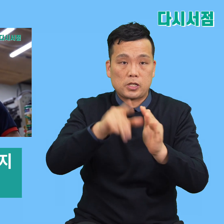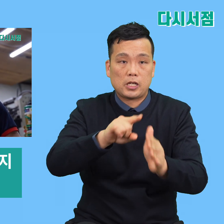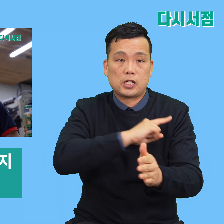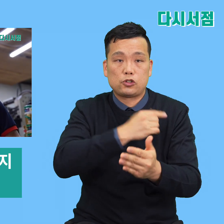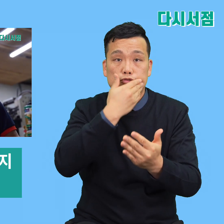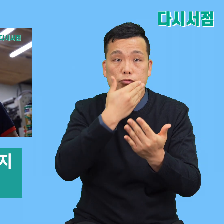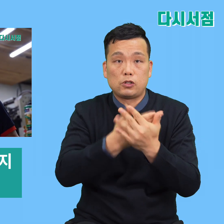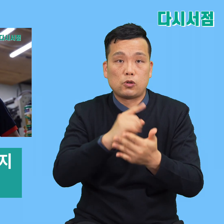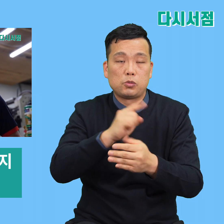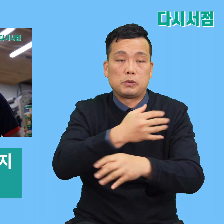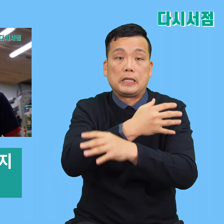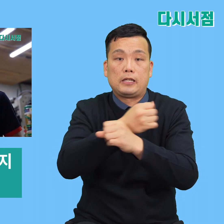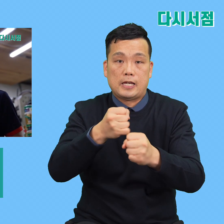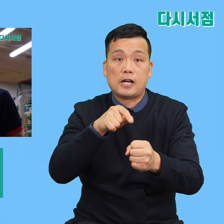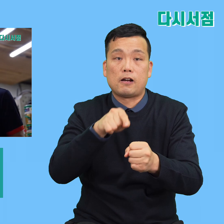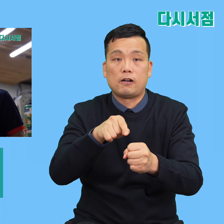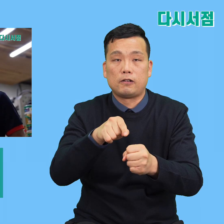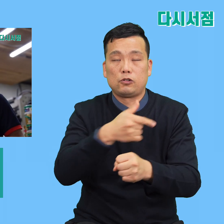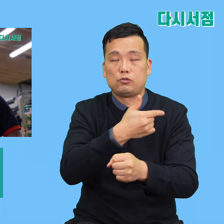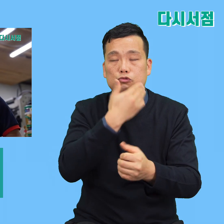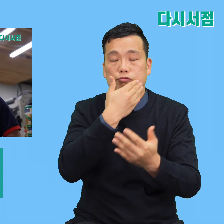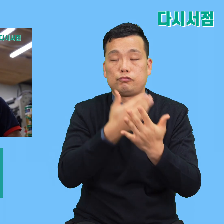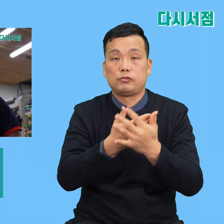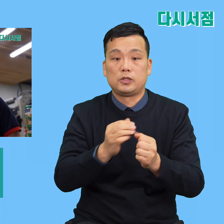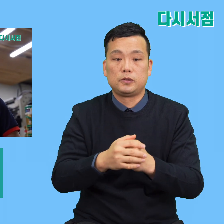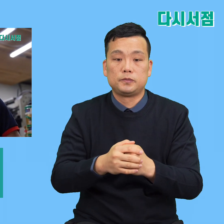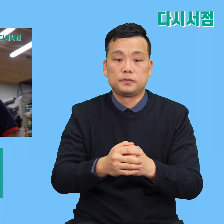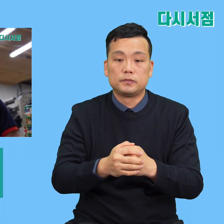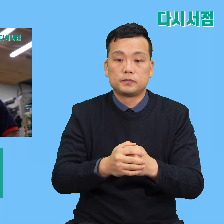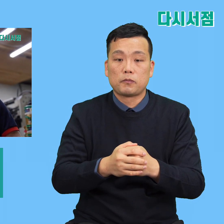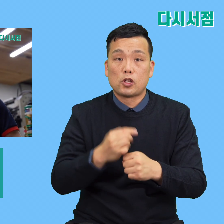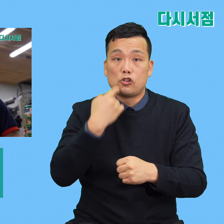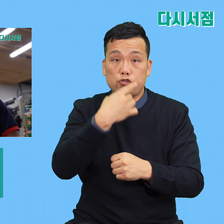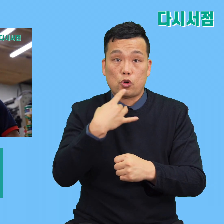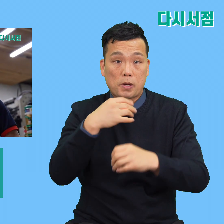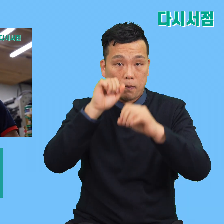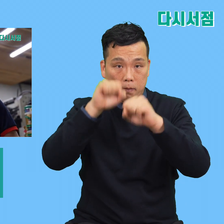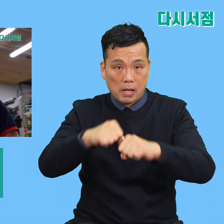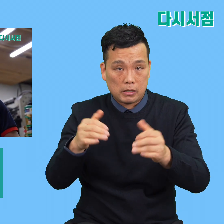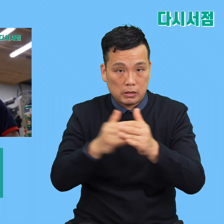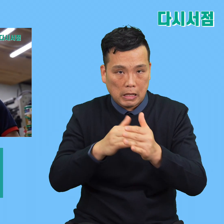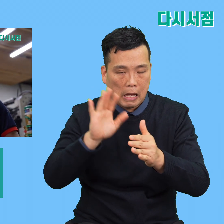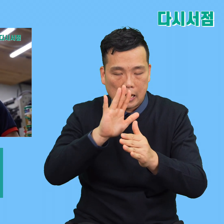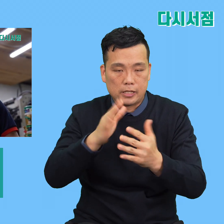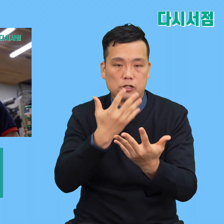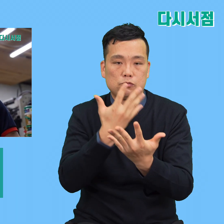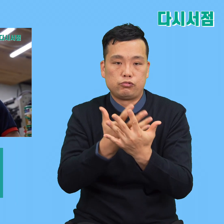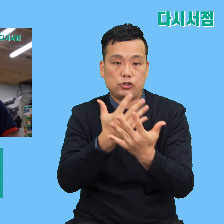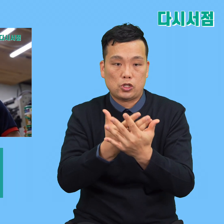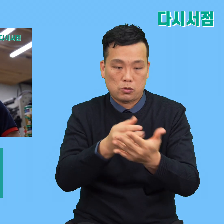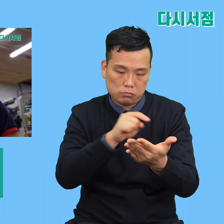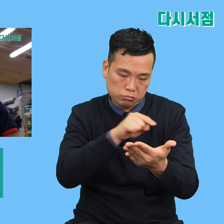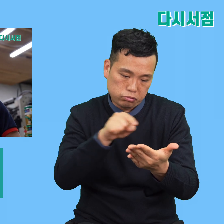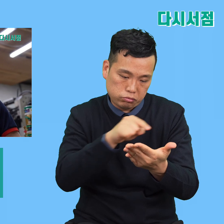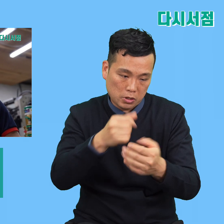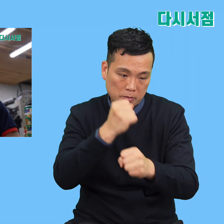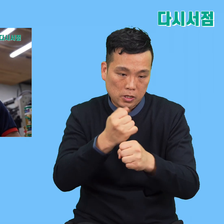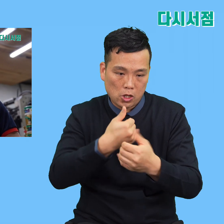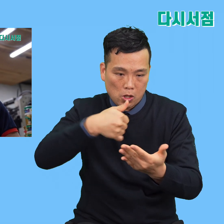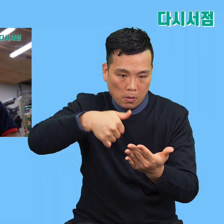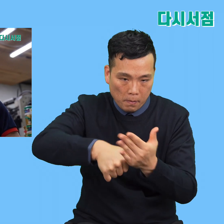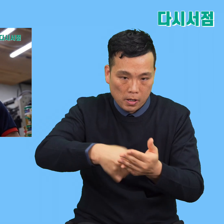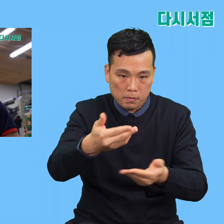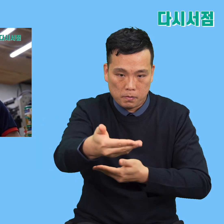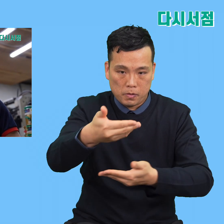계약이지. 구명 계약. 그러니까 뭐 이유로 하는 구명 계약이 아니라 가장 저건 게 이제 정확하게 소식을 이렇게 해주는 게